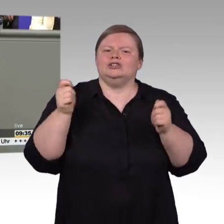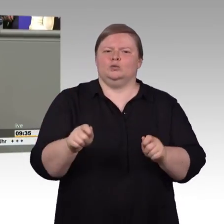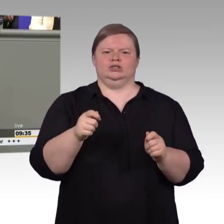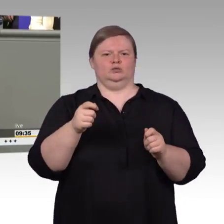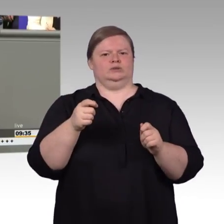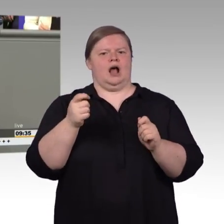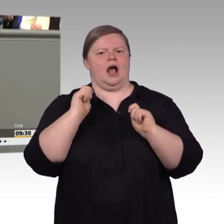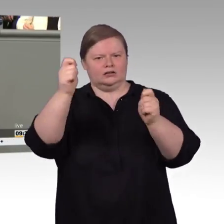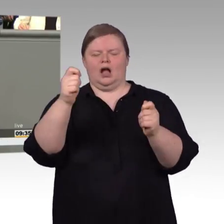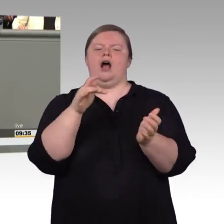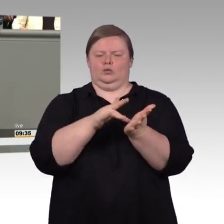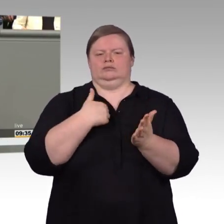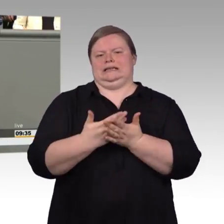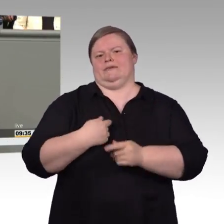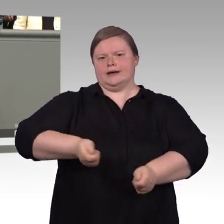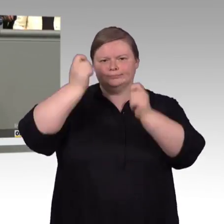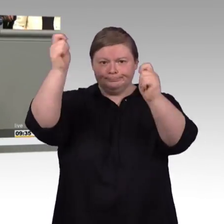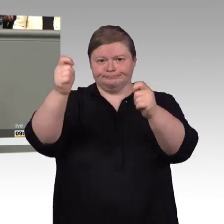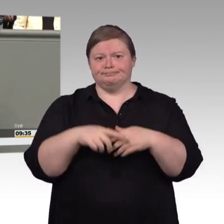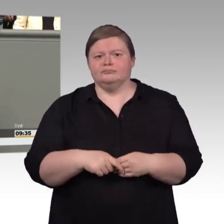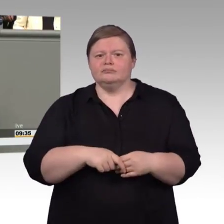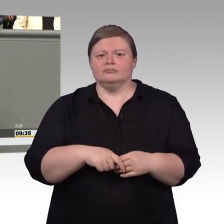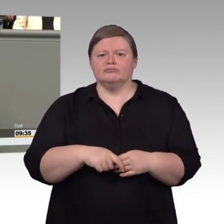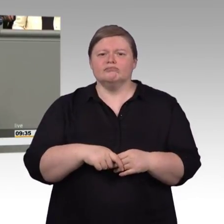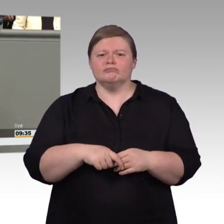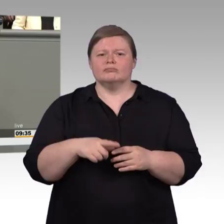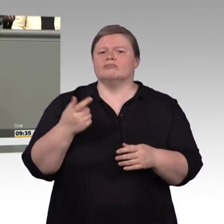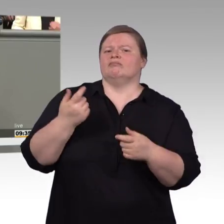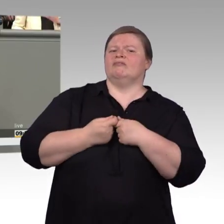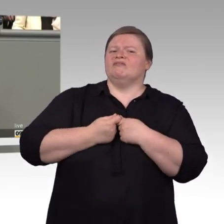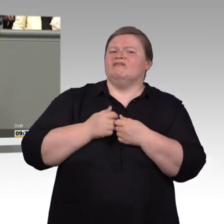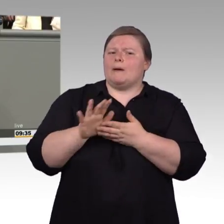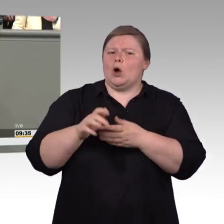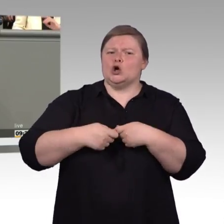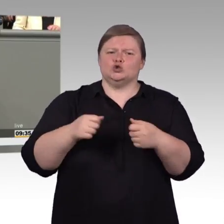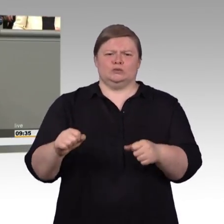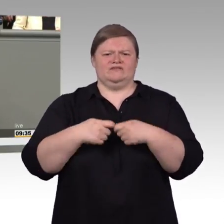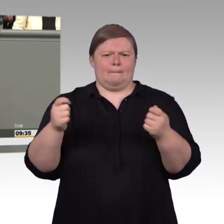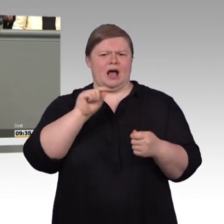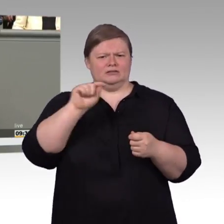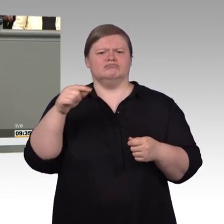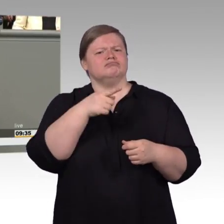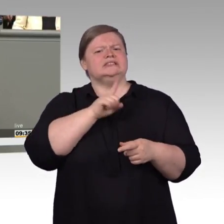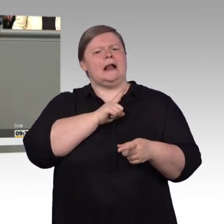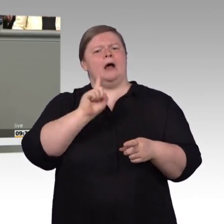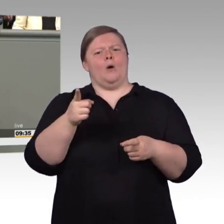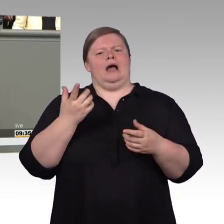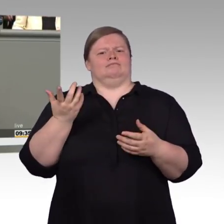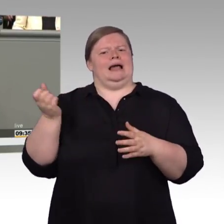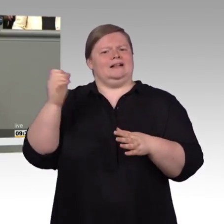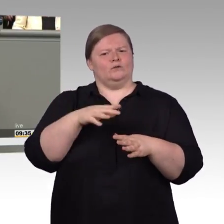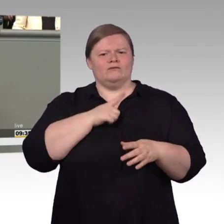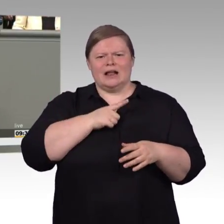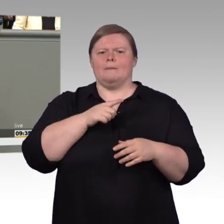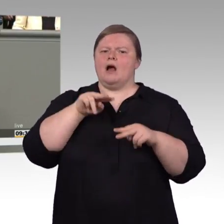erheblichen Belastungsprobe. Sie werden das Verfahren, wenn es so bleibt, nicht vernünftig handhaben können. Das haben die Experten gesagt.